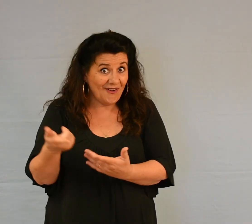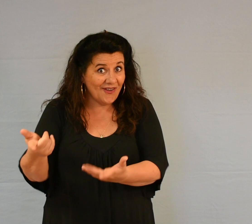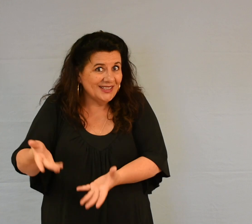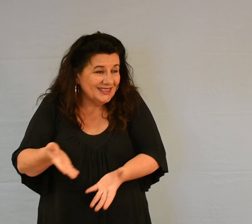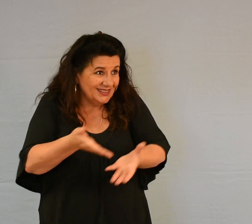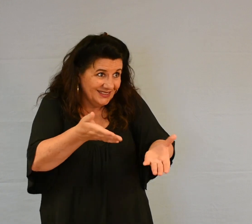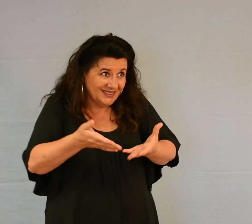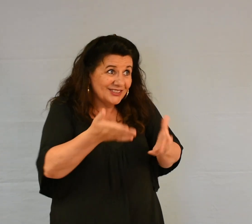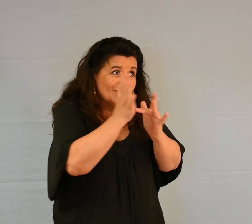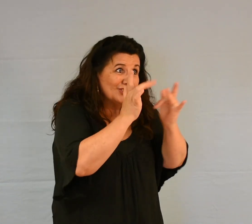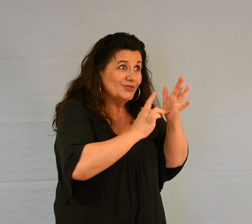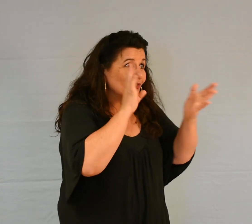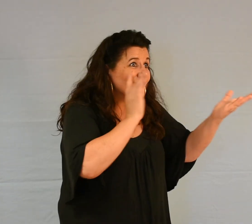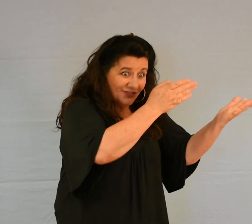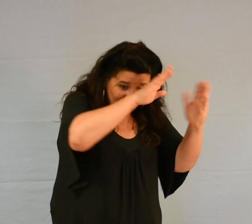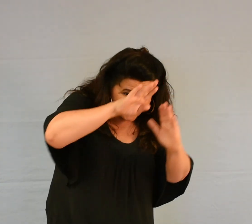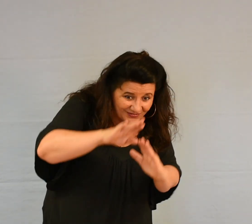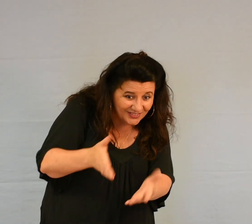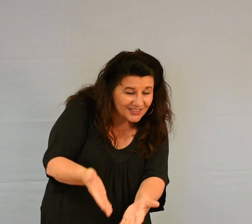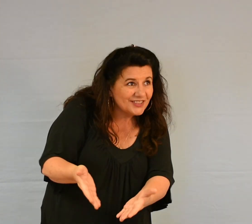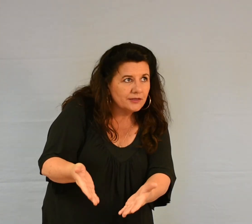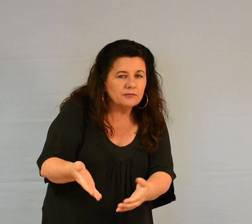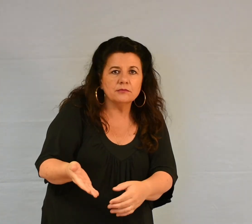les disciples les écartèrent vivement.